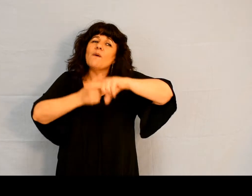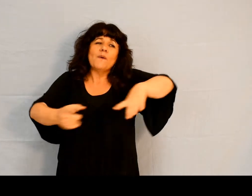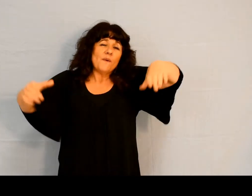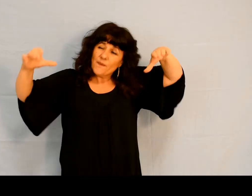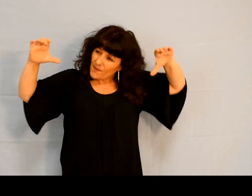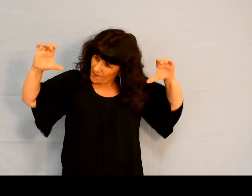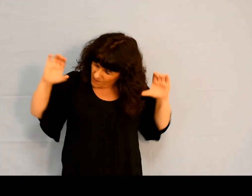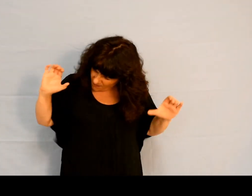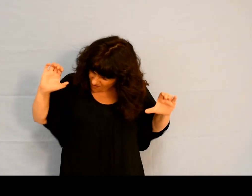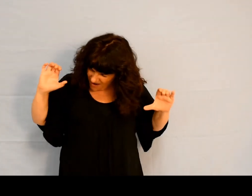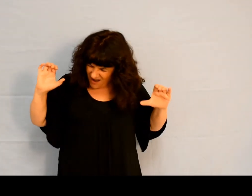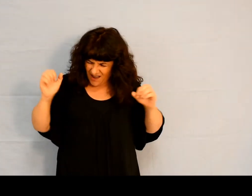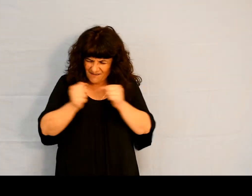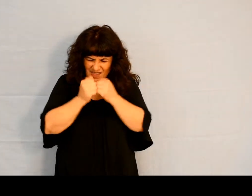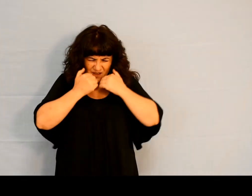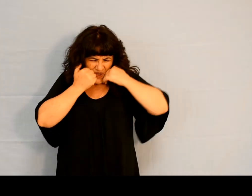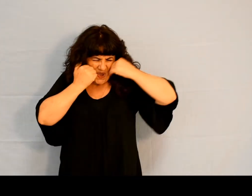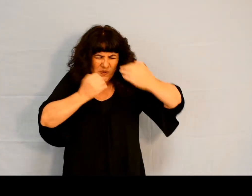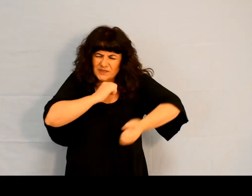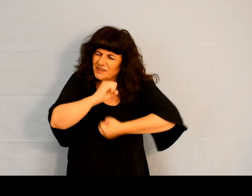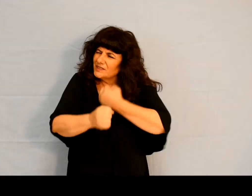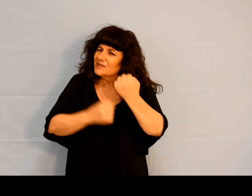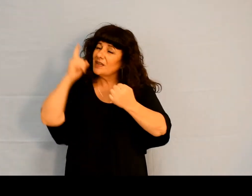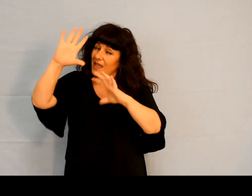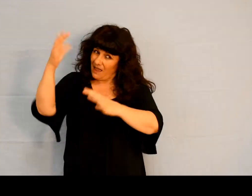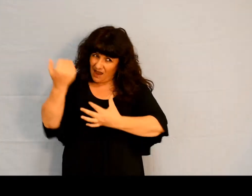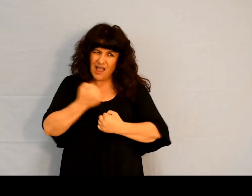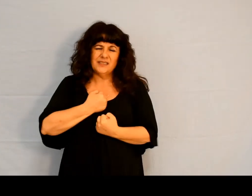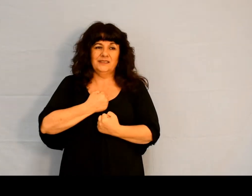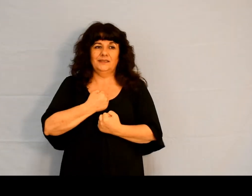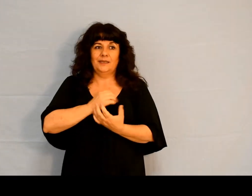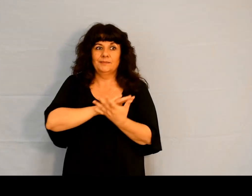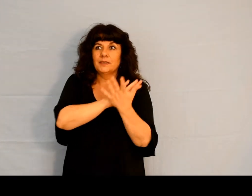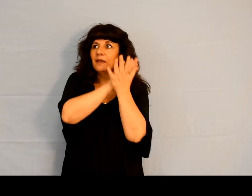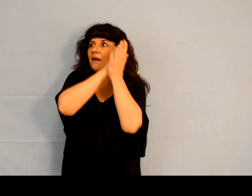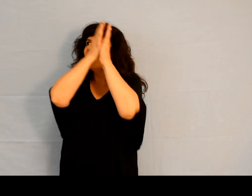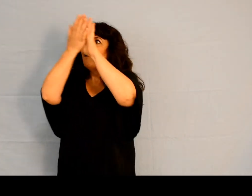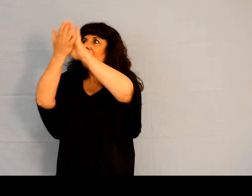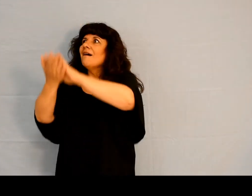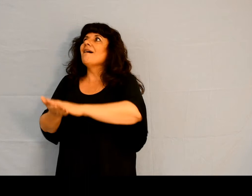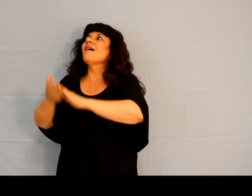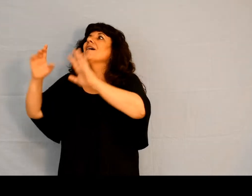supplice. Il siège à la droite du trône de Dieu.